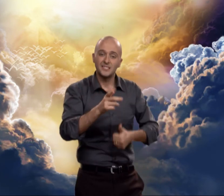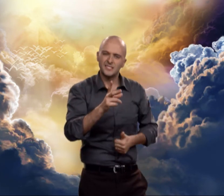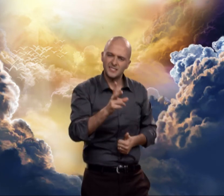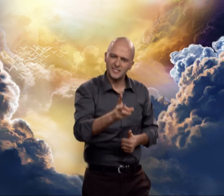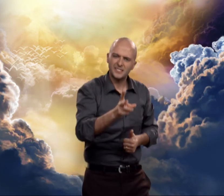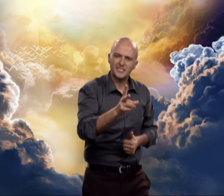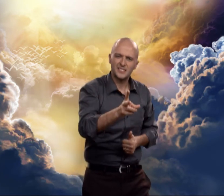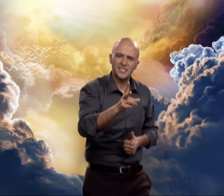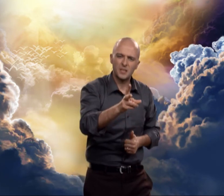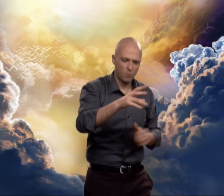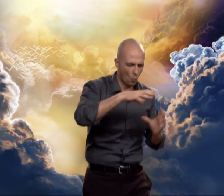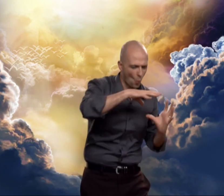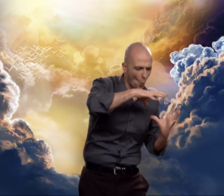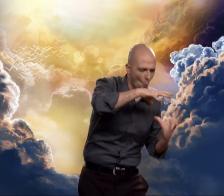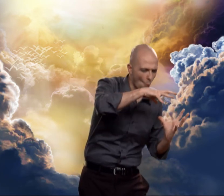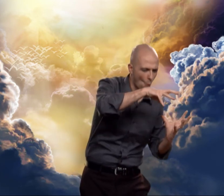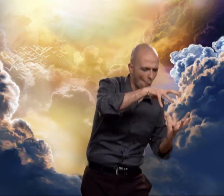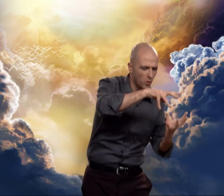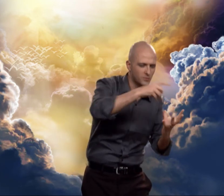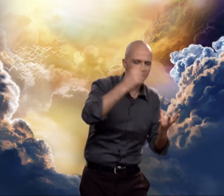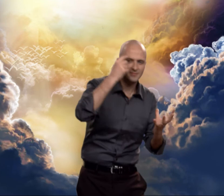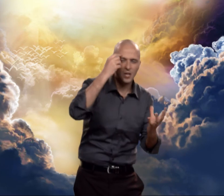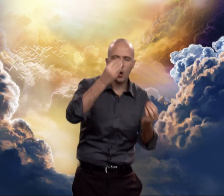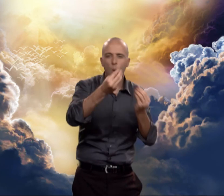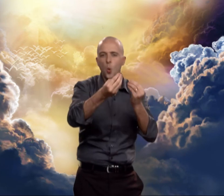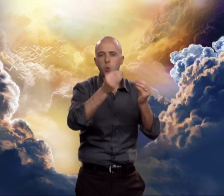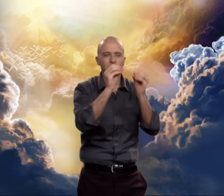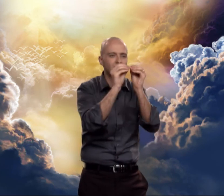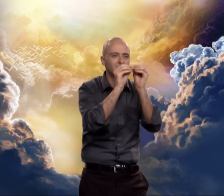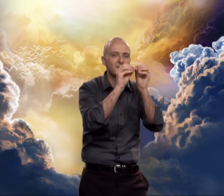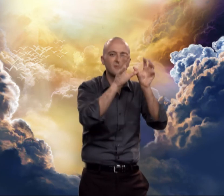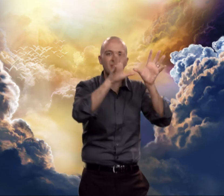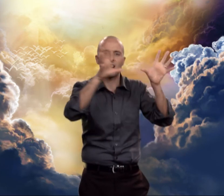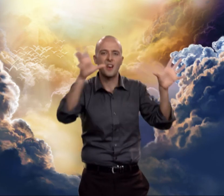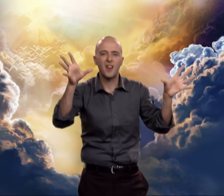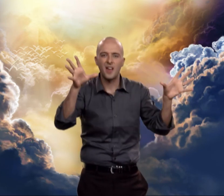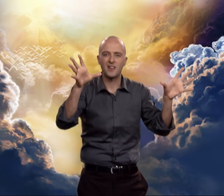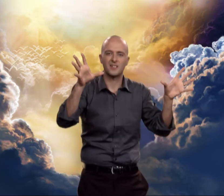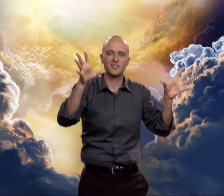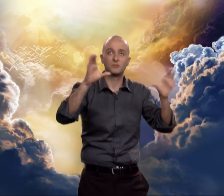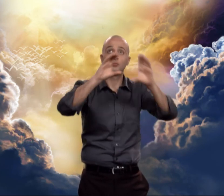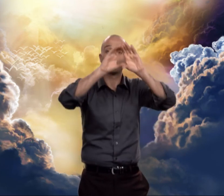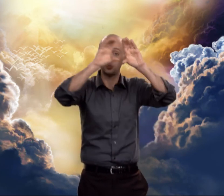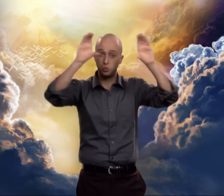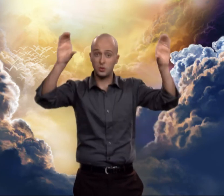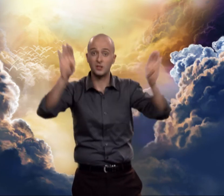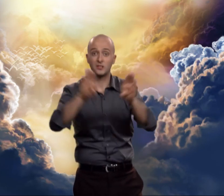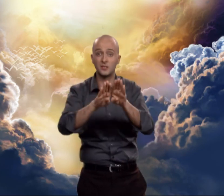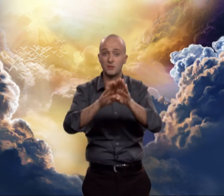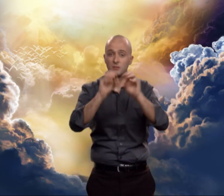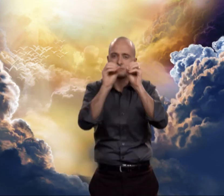próprio Cristo, contemplando os frutos de seu grande sacrifício, fica igualmente satisfeito.